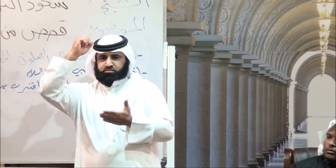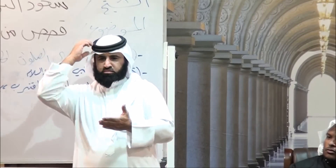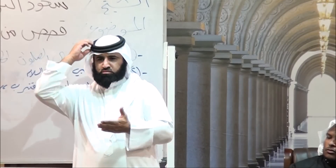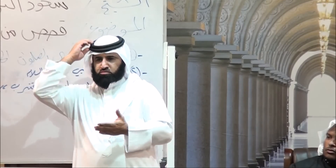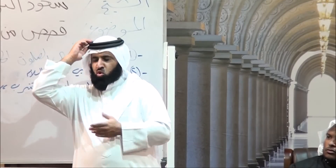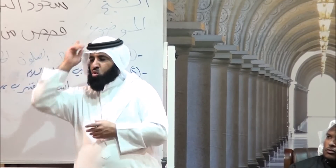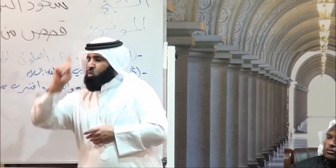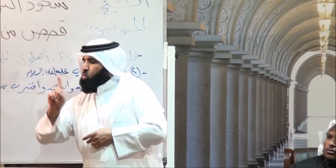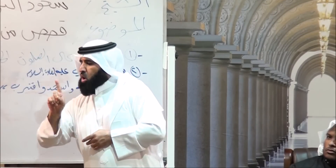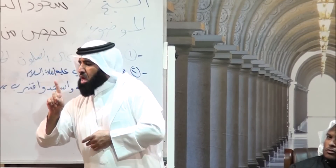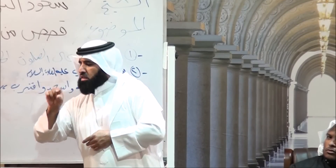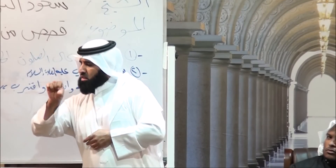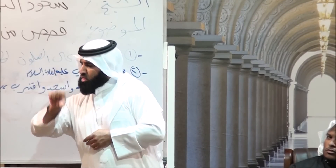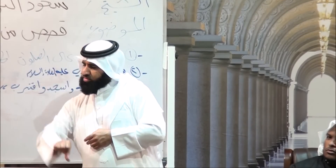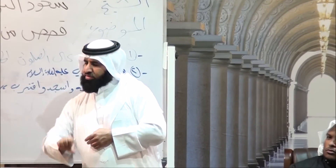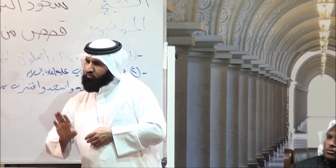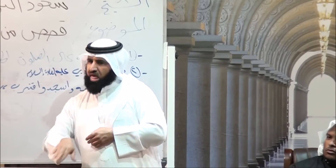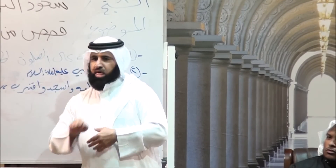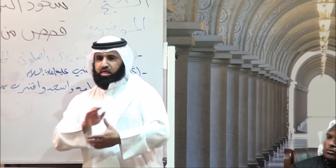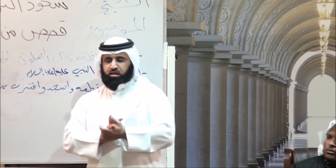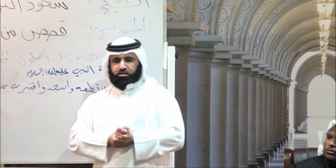إلا لرجل واحد